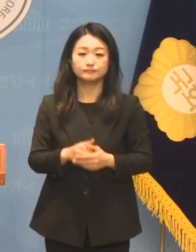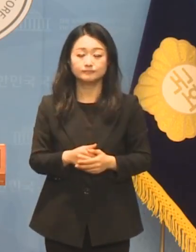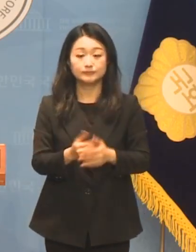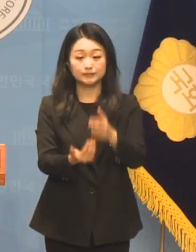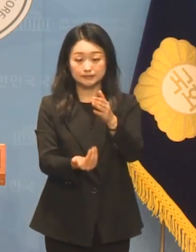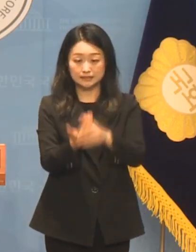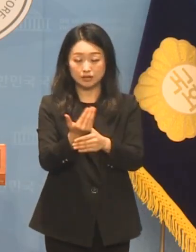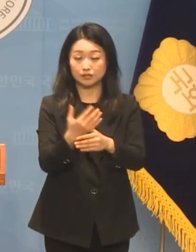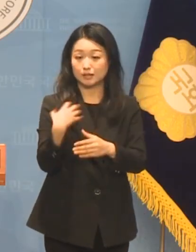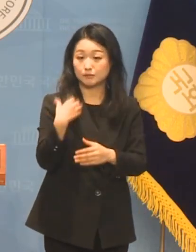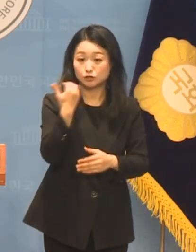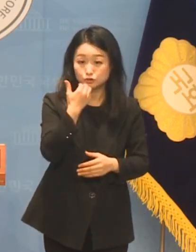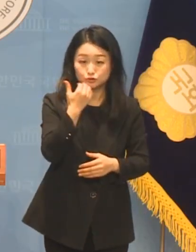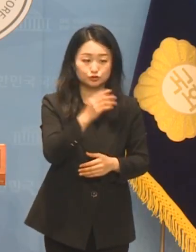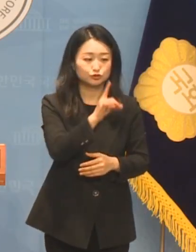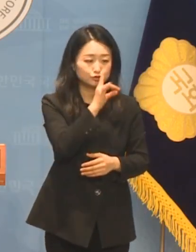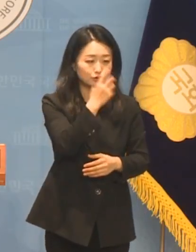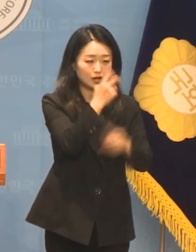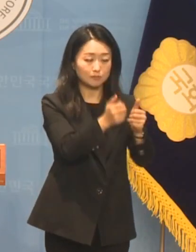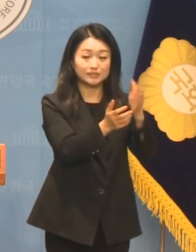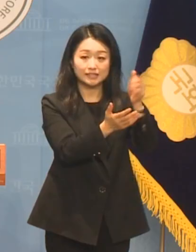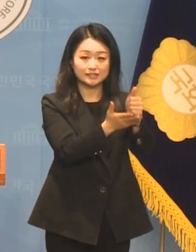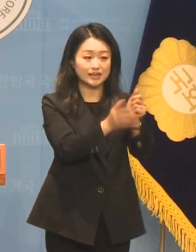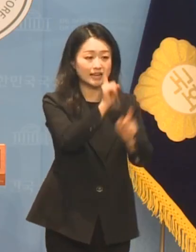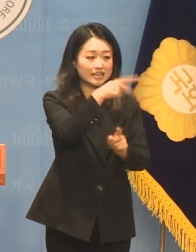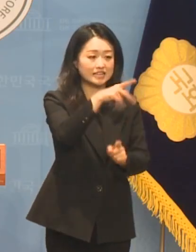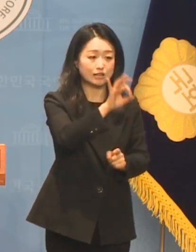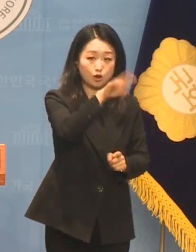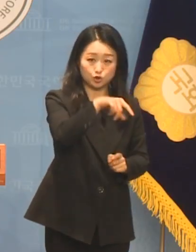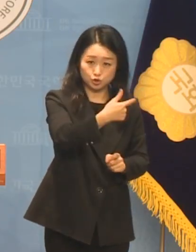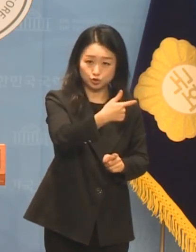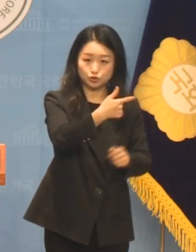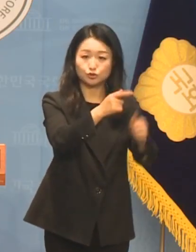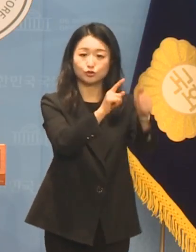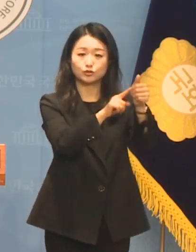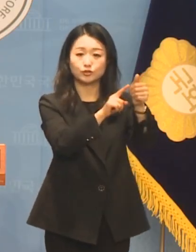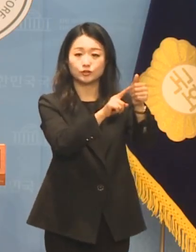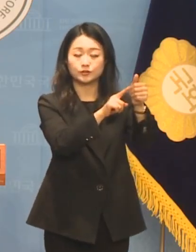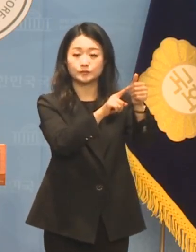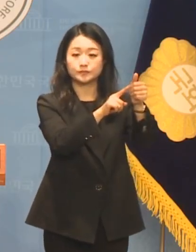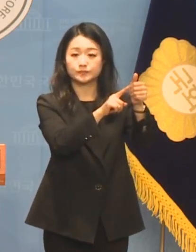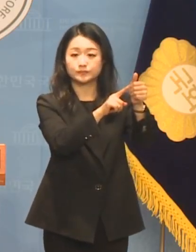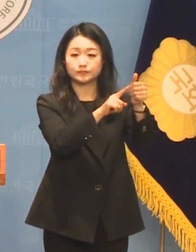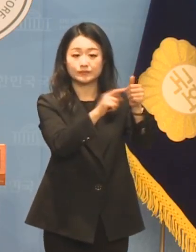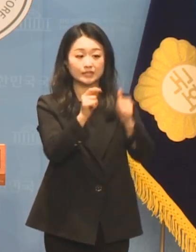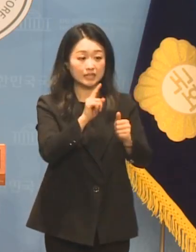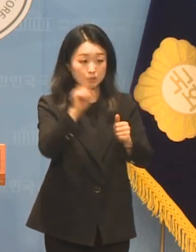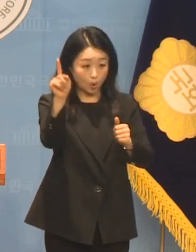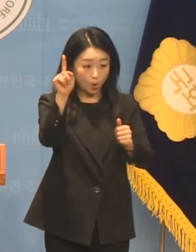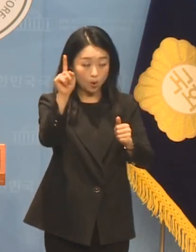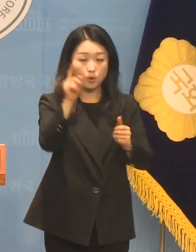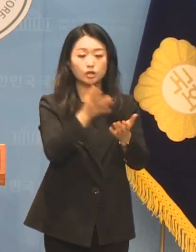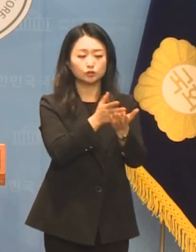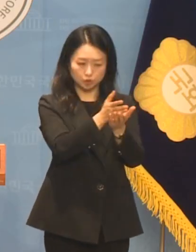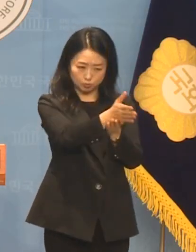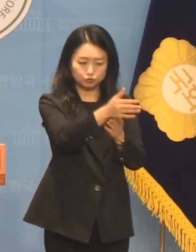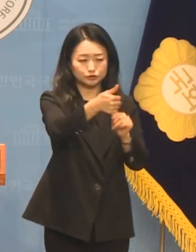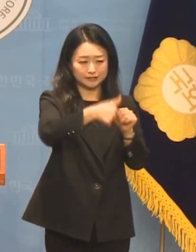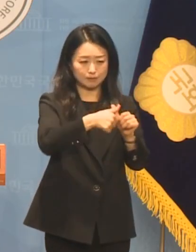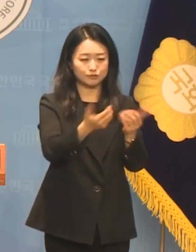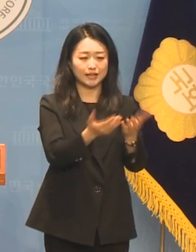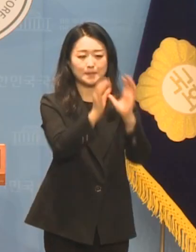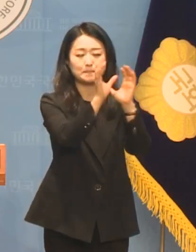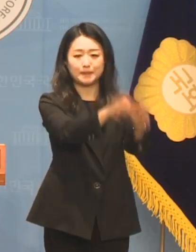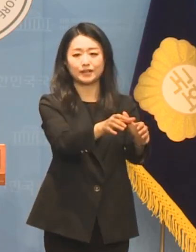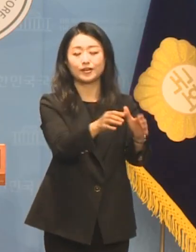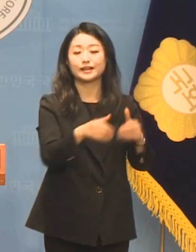사건 책임자였던 서울중앙지검장 이성윤 검사장은 기소 판단은 전문수사 자문단에 맡겨야